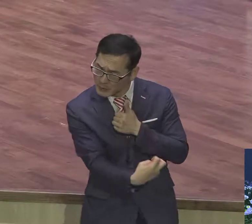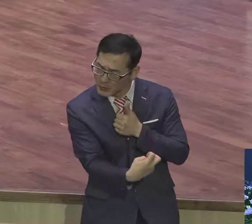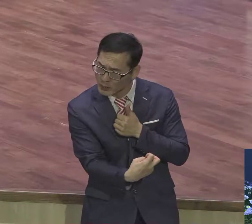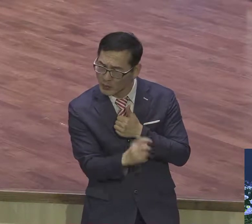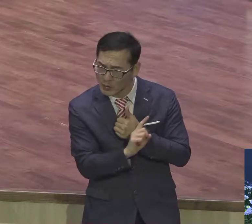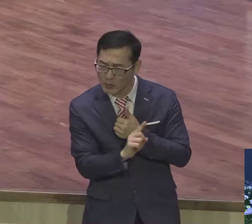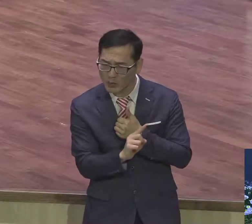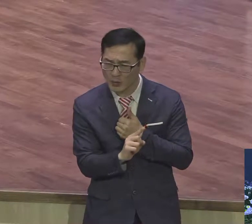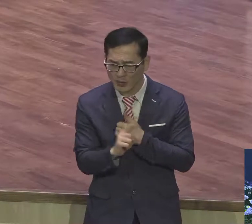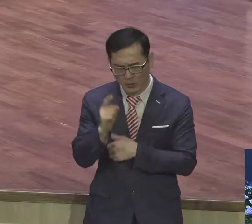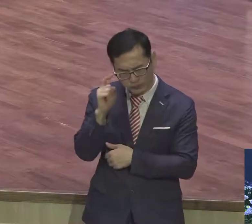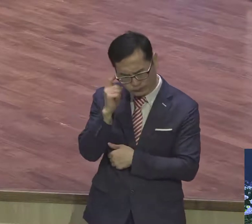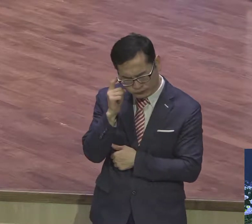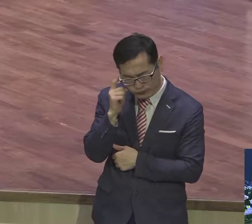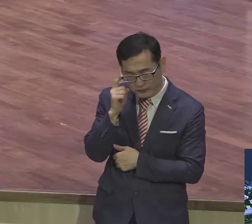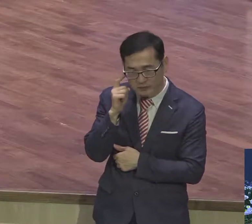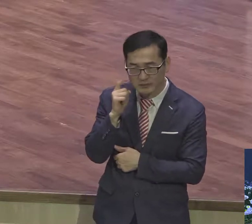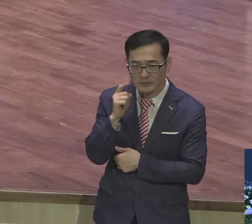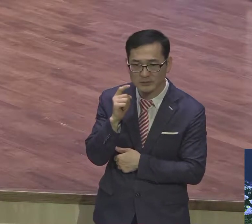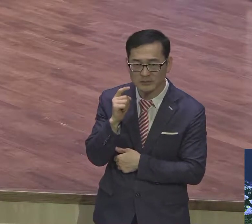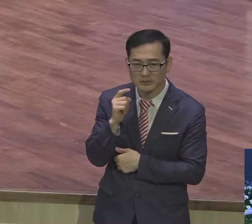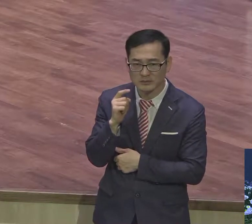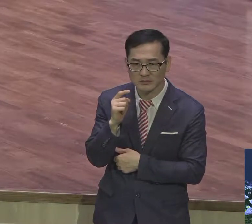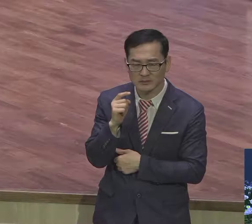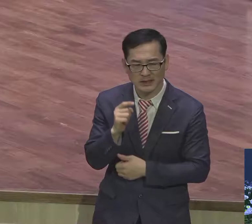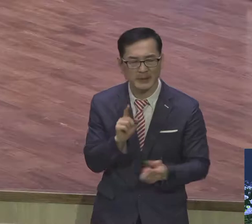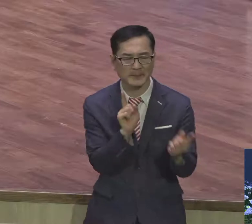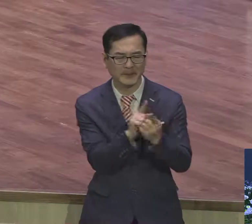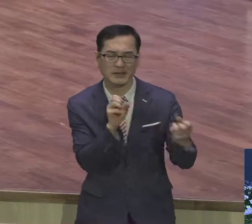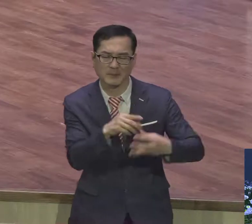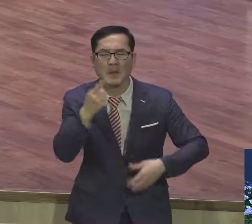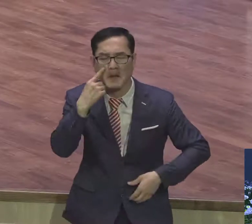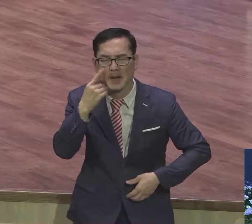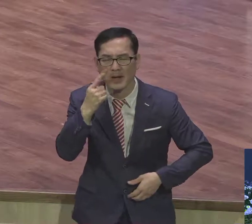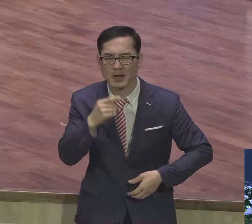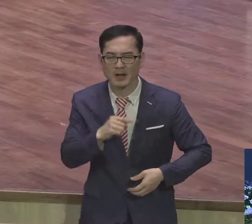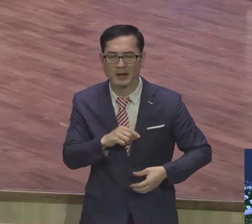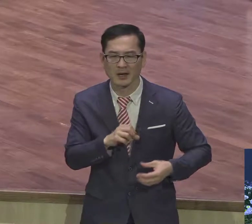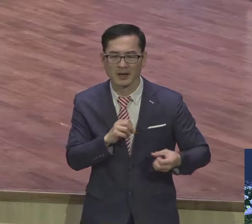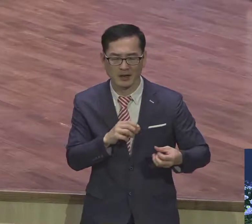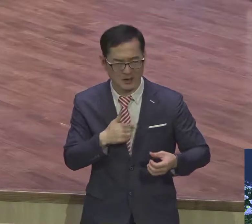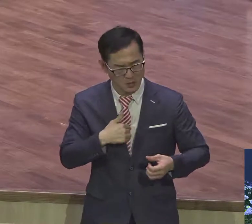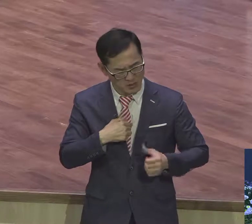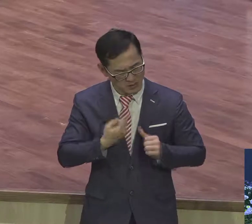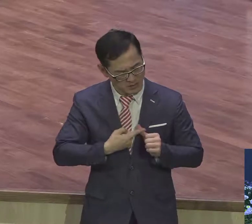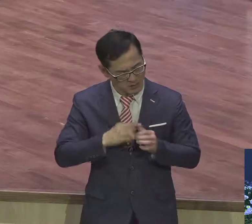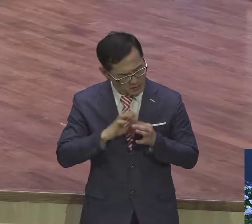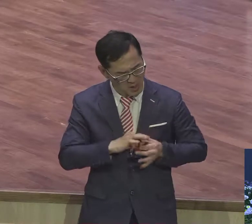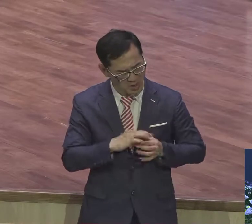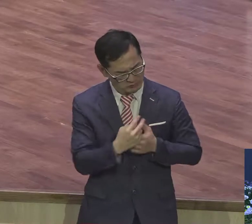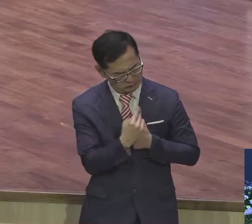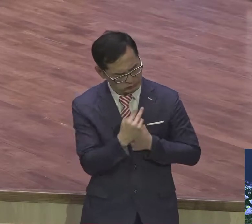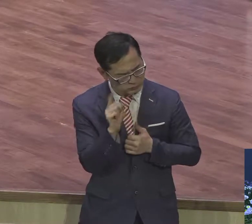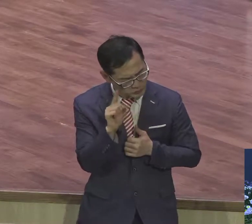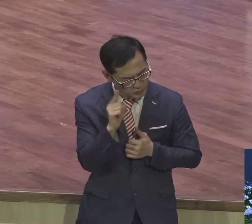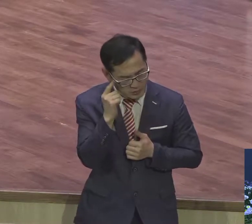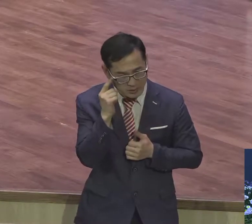한참 고민하다가 한번 만나봐야 되겠다 그렇게 생각했는데